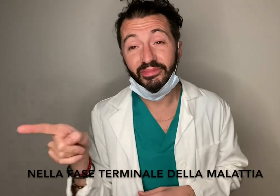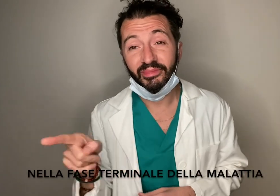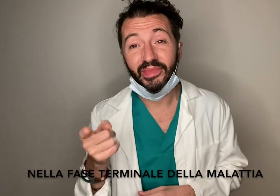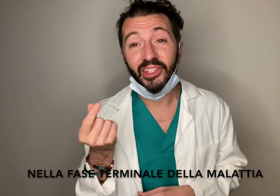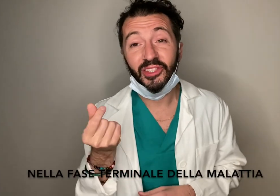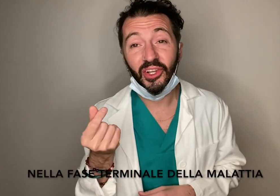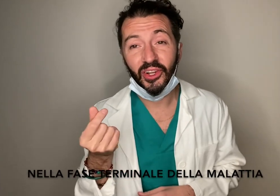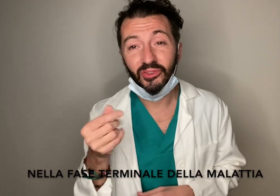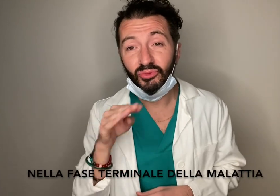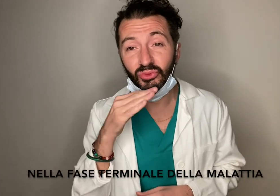malattia. I